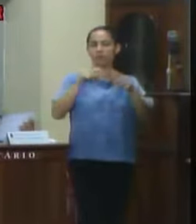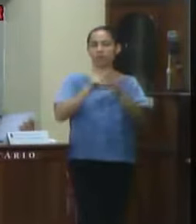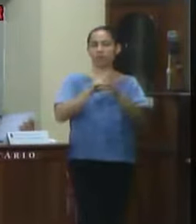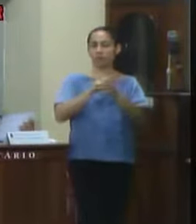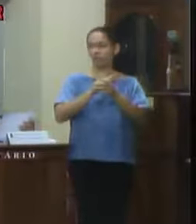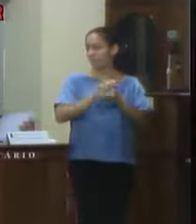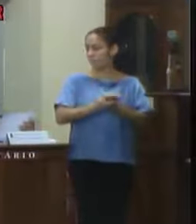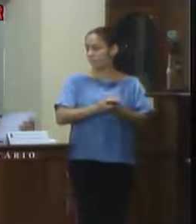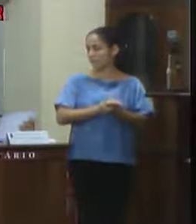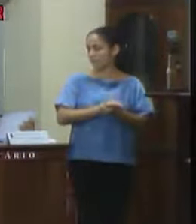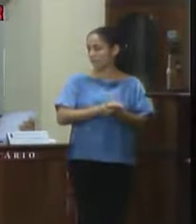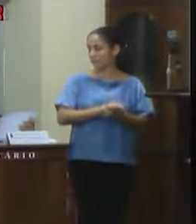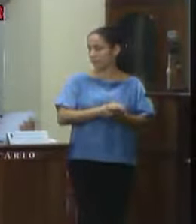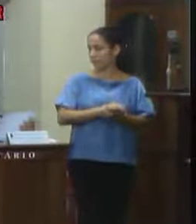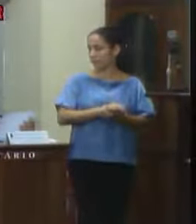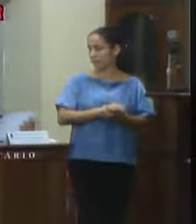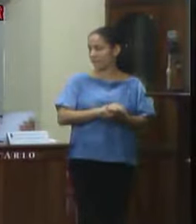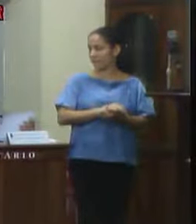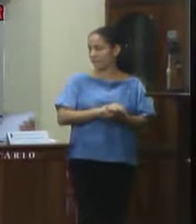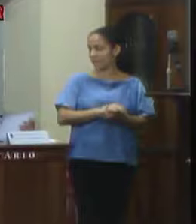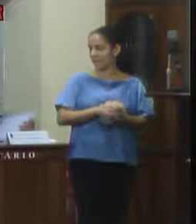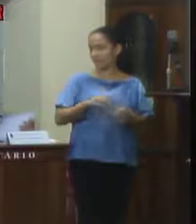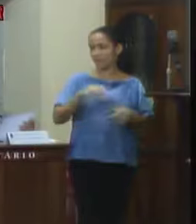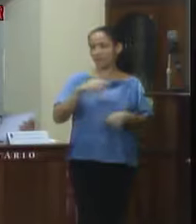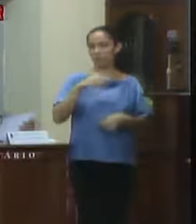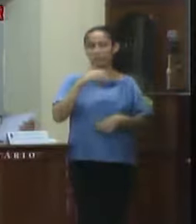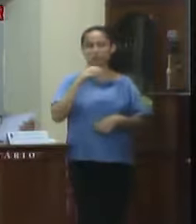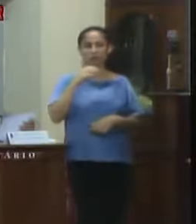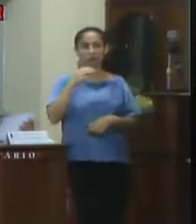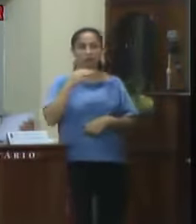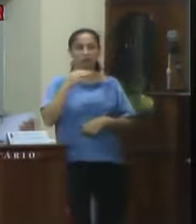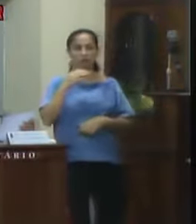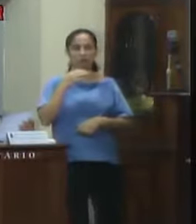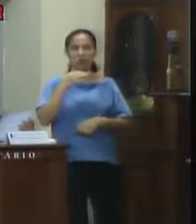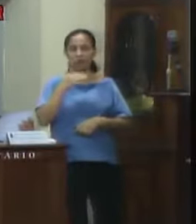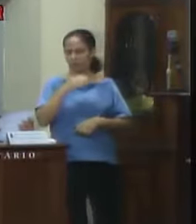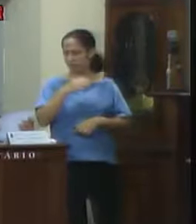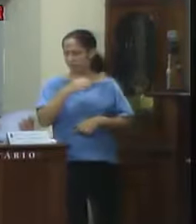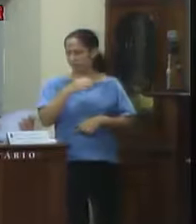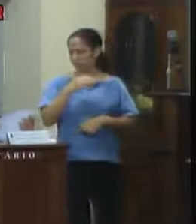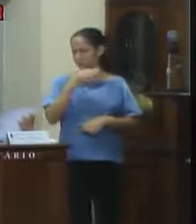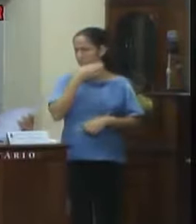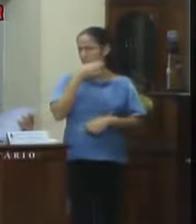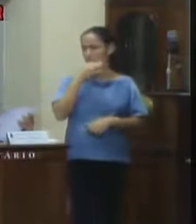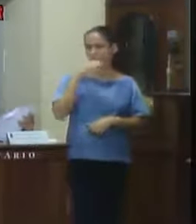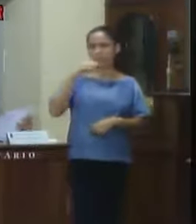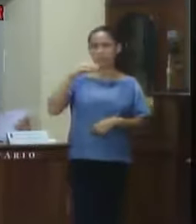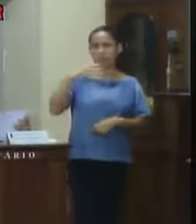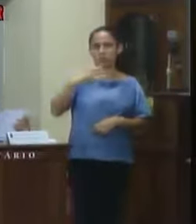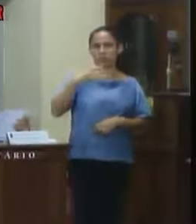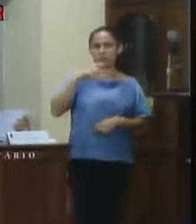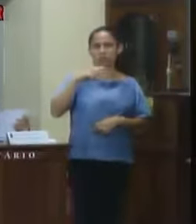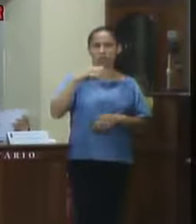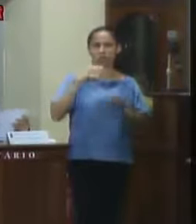FEMEVA, dia 29 de setembro, às 4 horas, no Clube dos Coroados. Inscrição pelo site